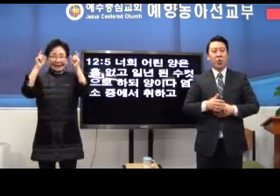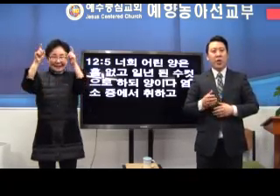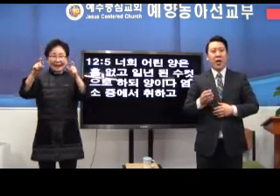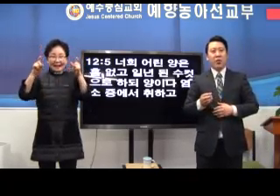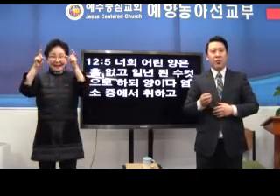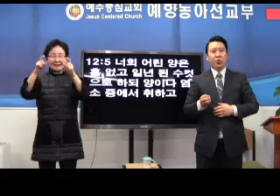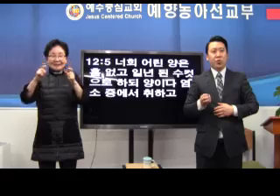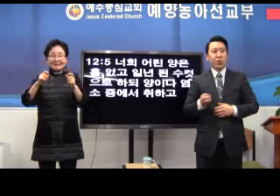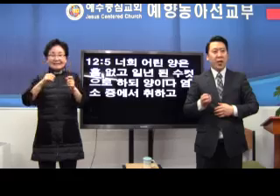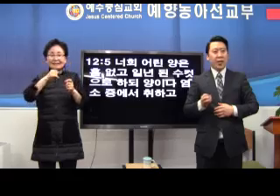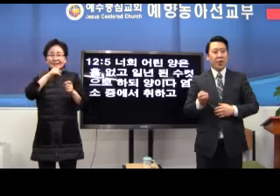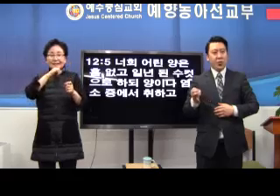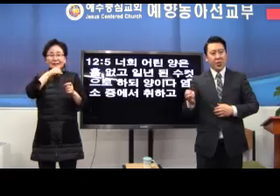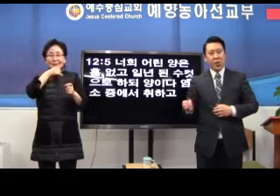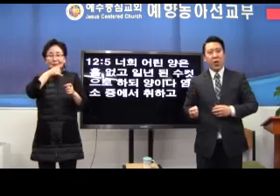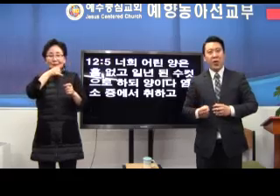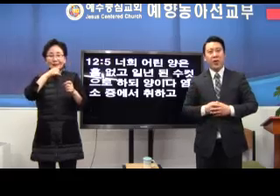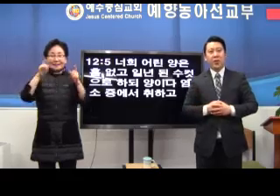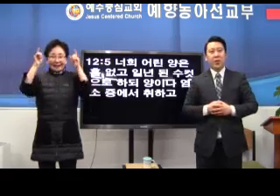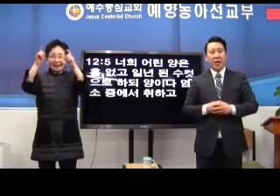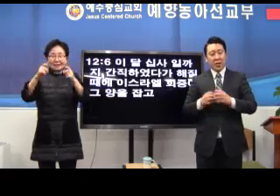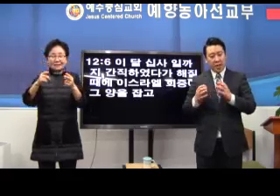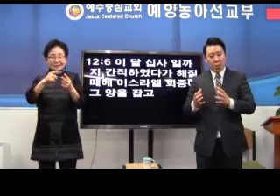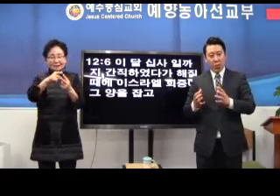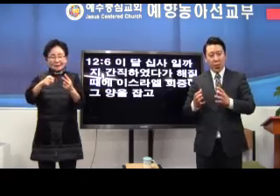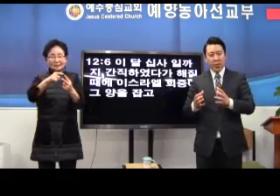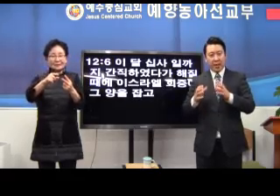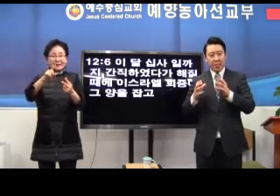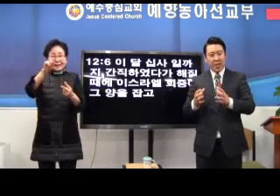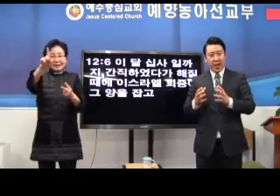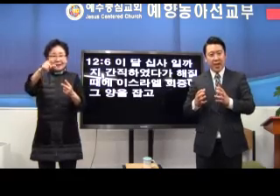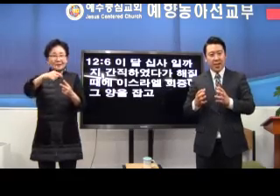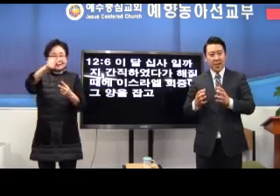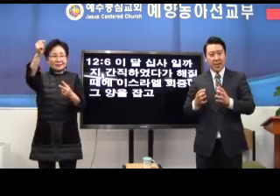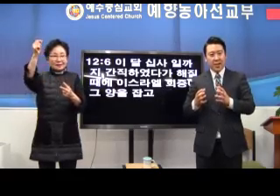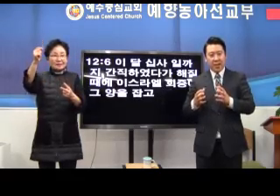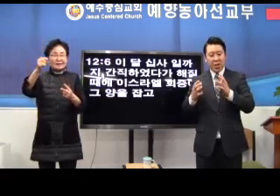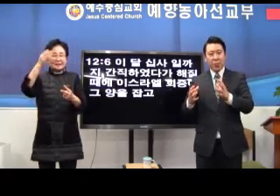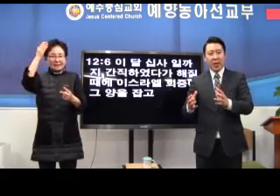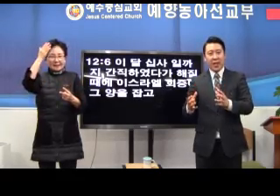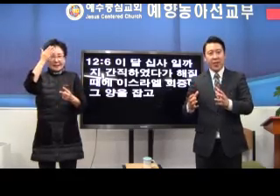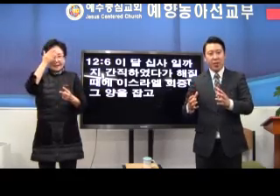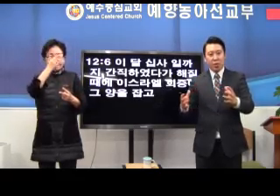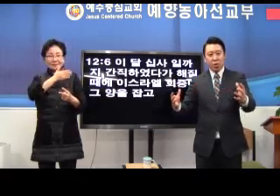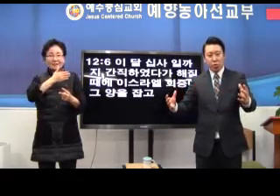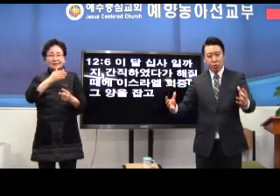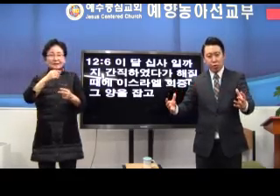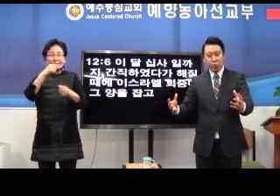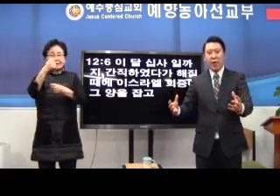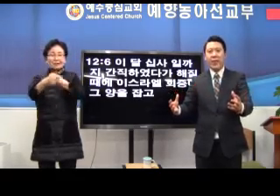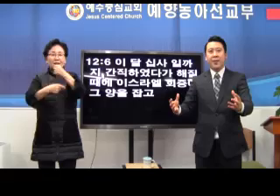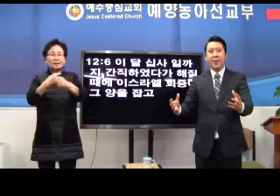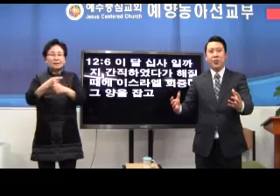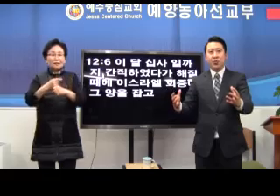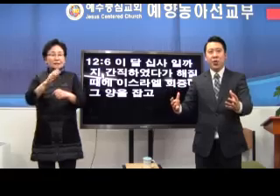염소나 양 중 둘 중 하나를 취해서 깨끗하고 남자 양 1년밖에 안 된 순수한